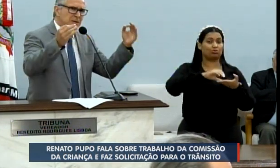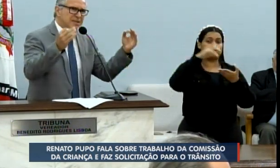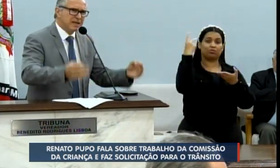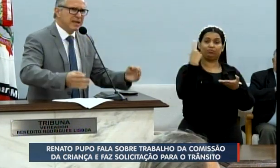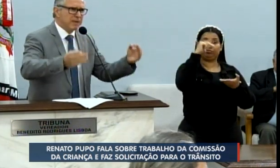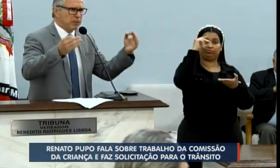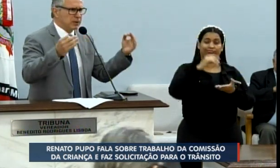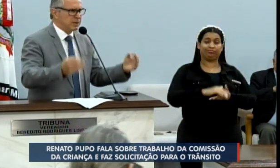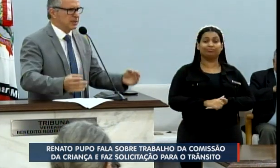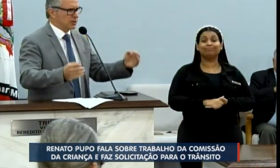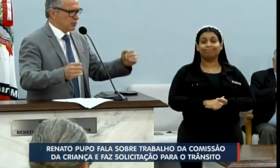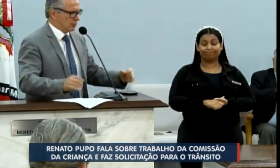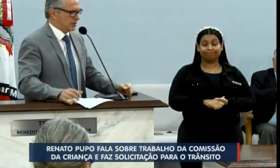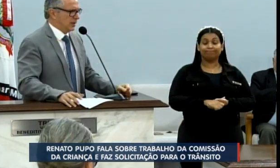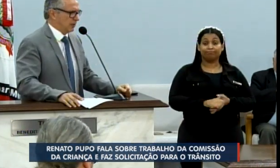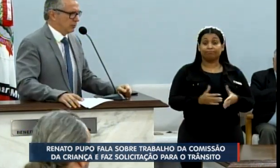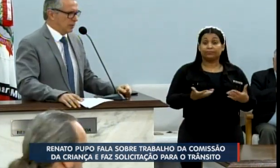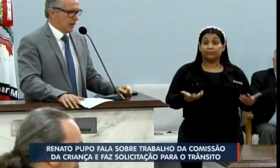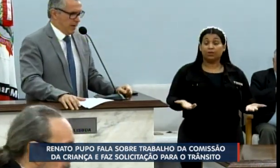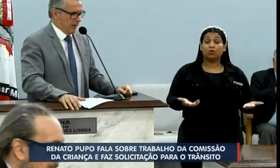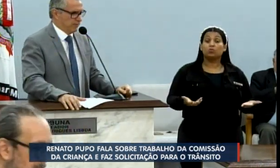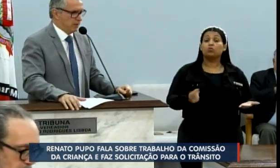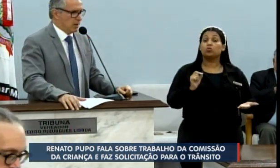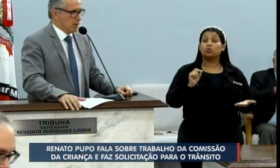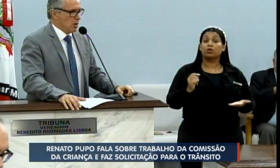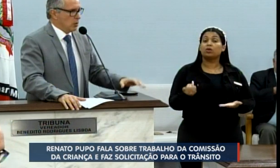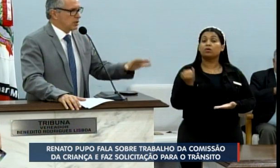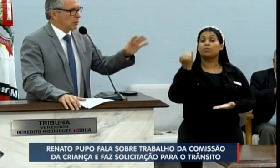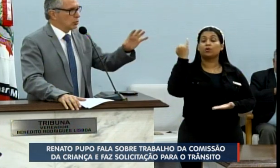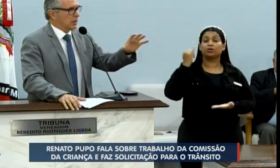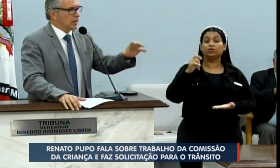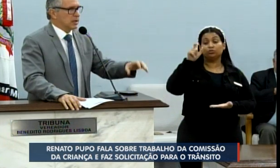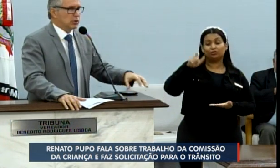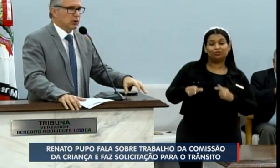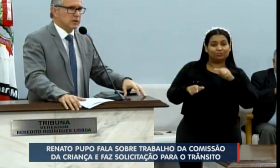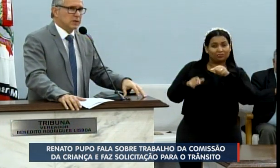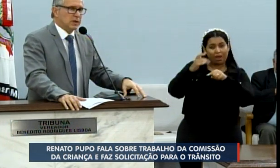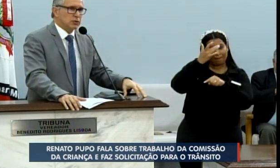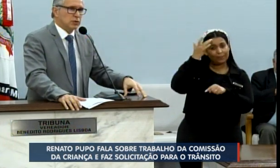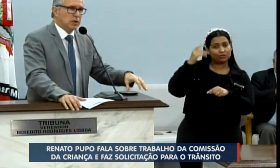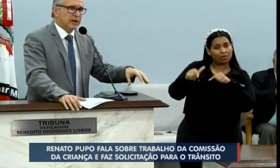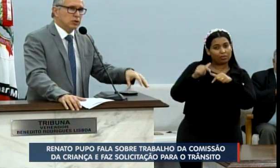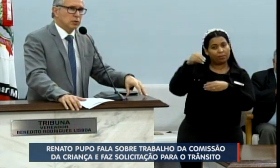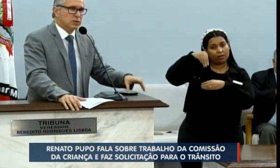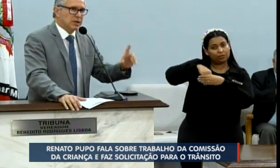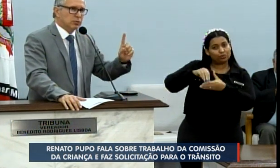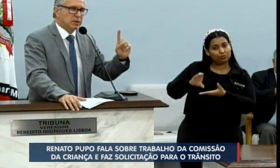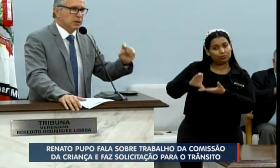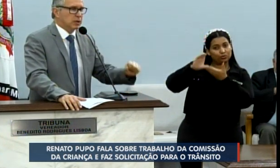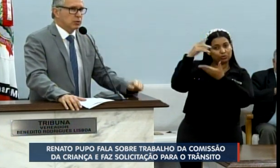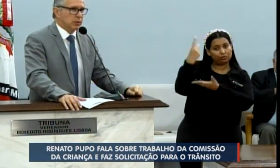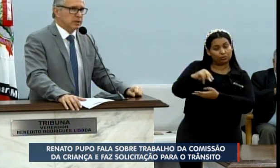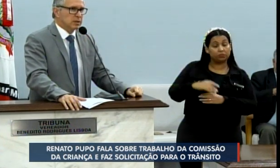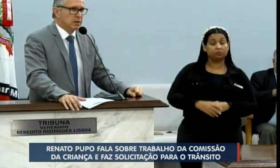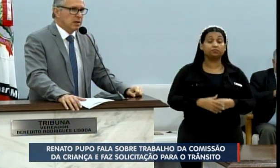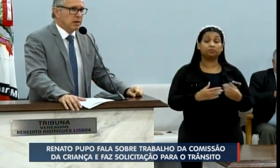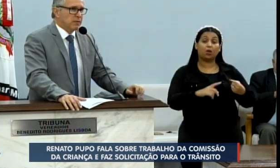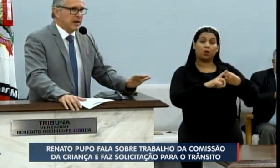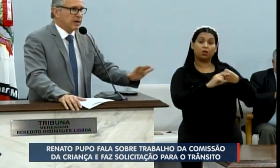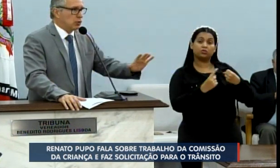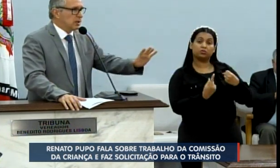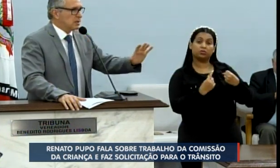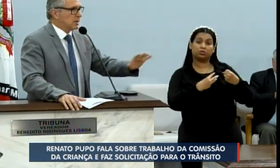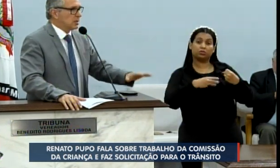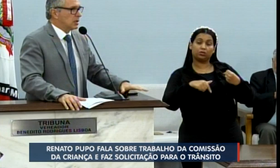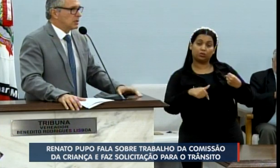plantão, sei a importância de um conselheiro tutelar. O Estatuto da Criança e do Adolescente, no seu artigo 132,